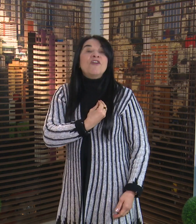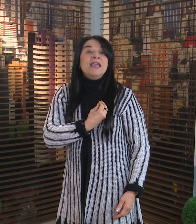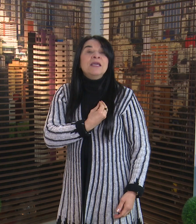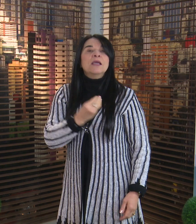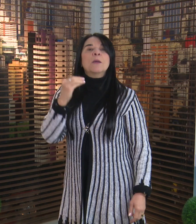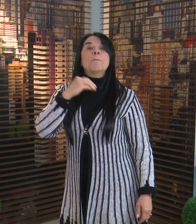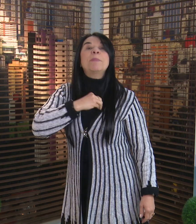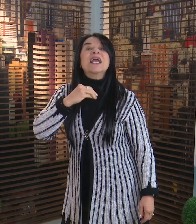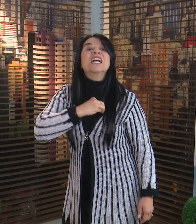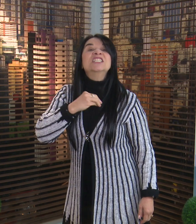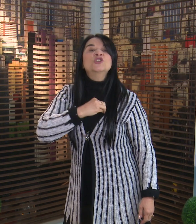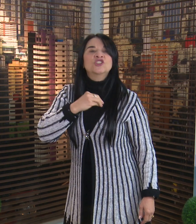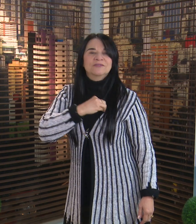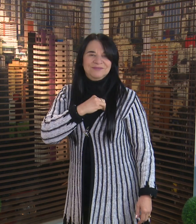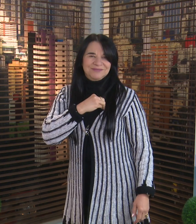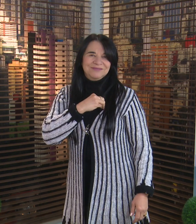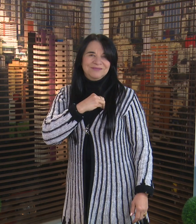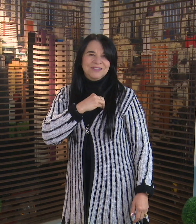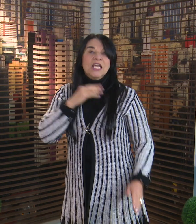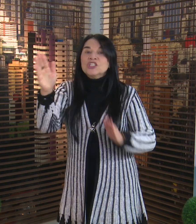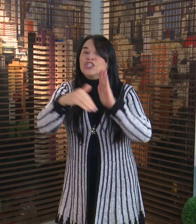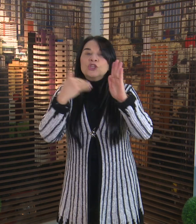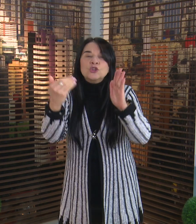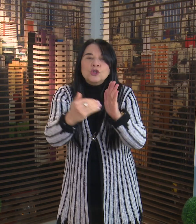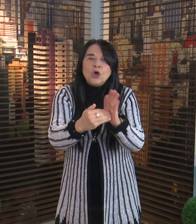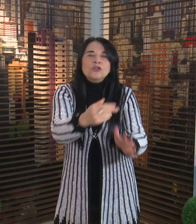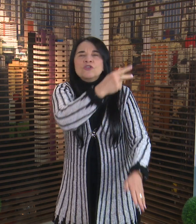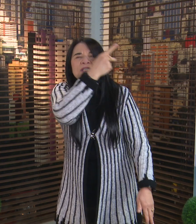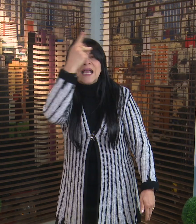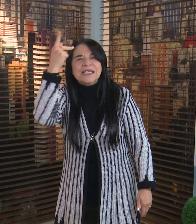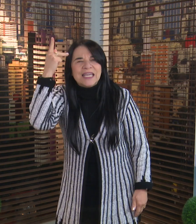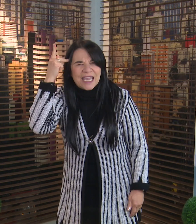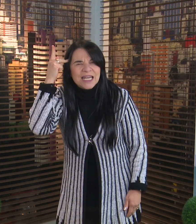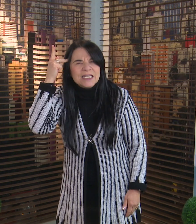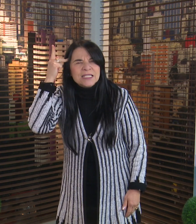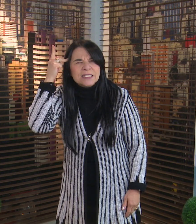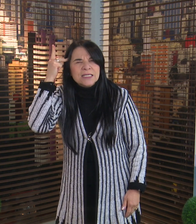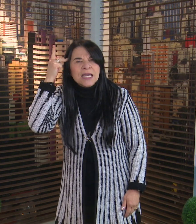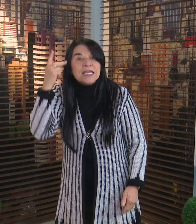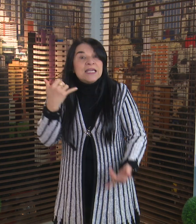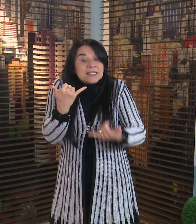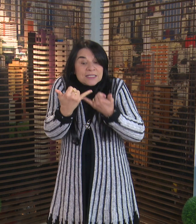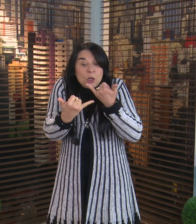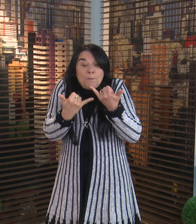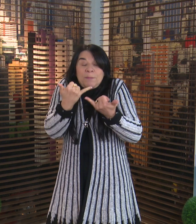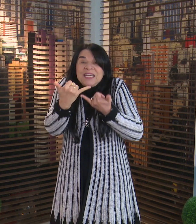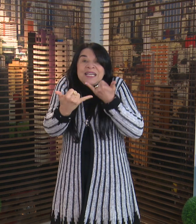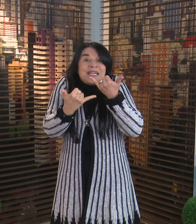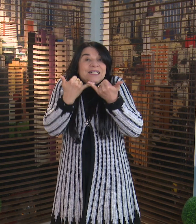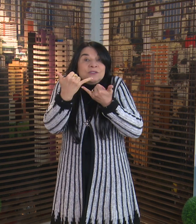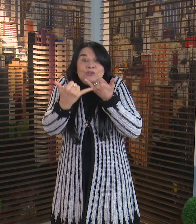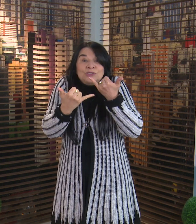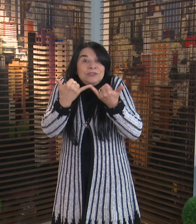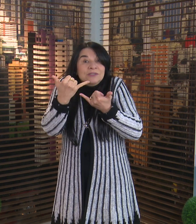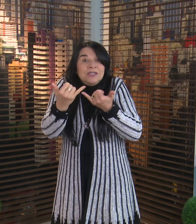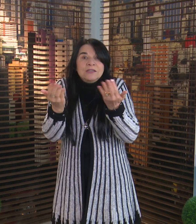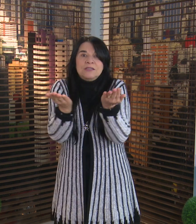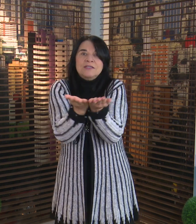vivem pecando, de todos aqueles que estão brincando de